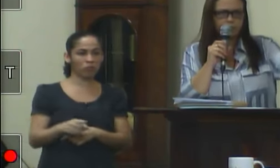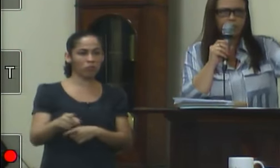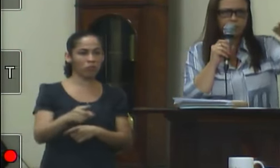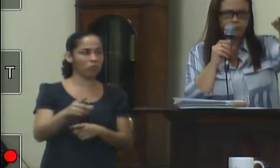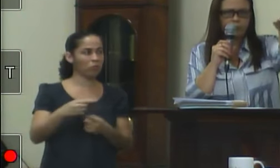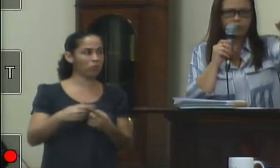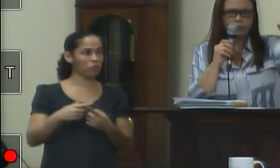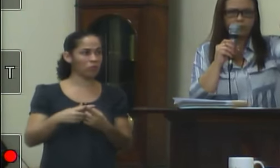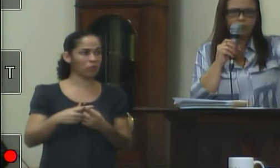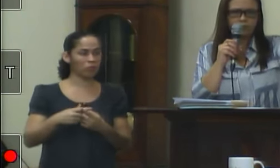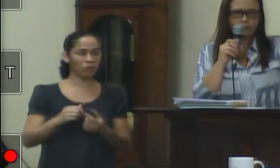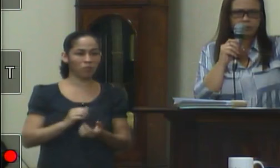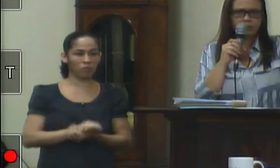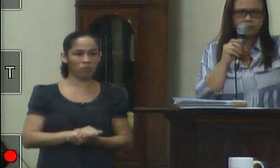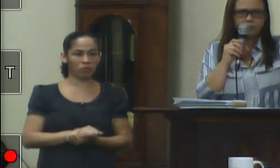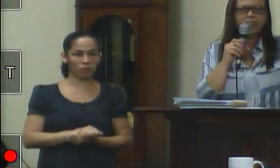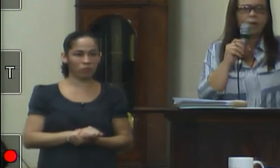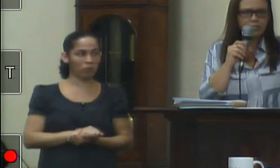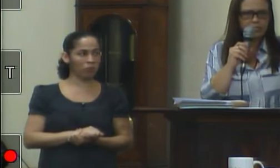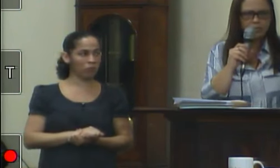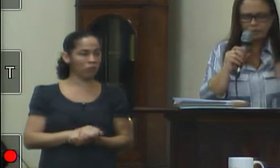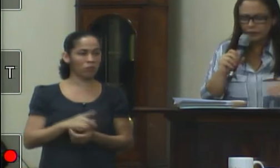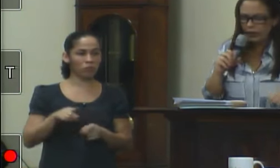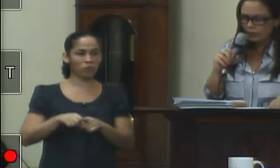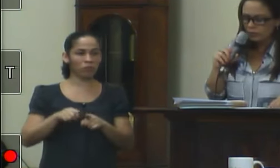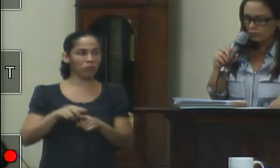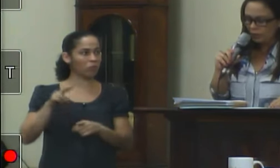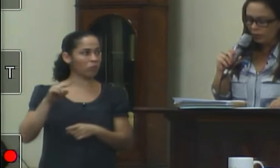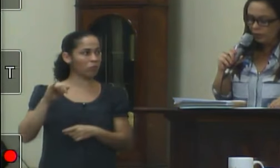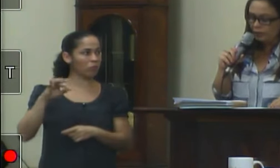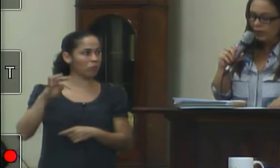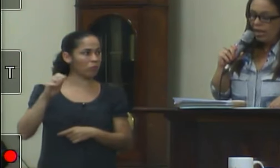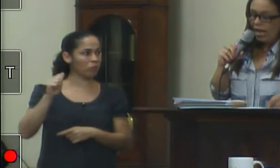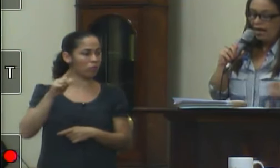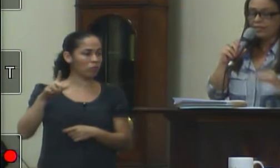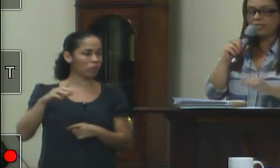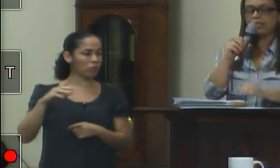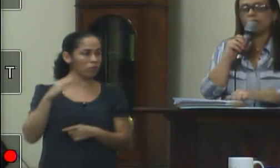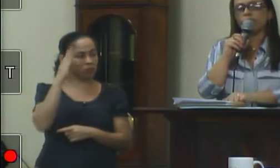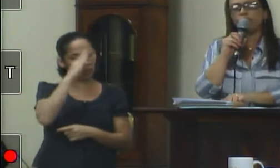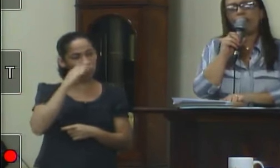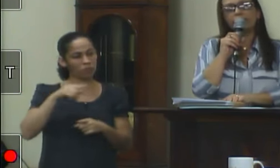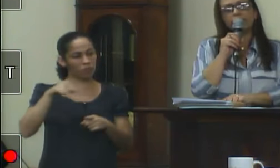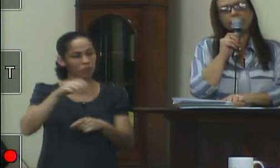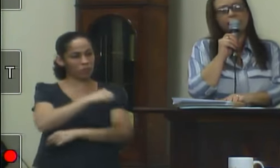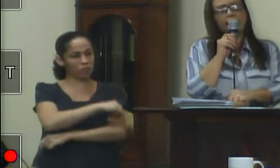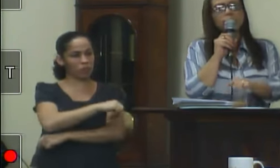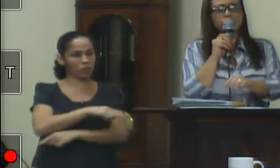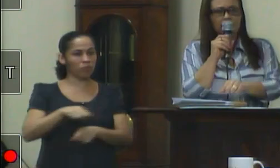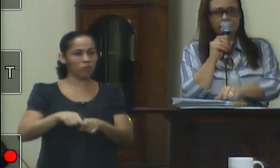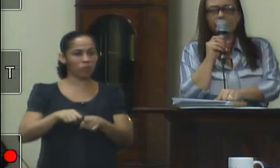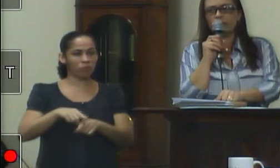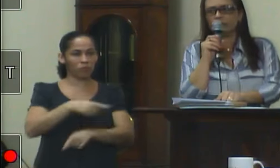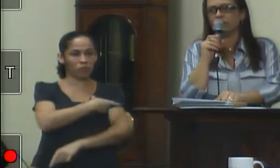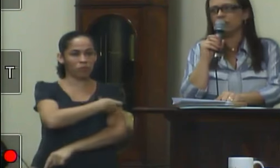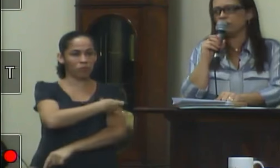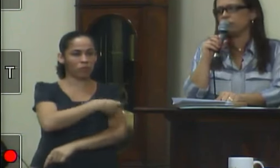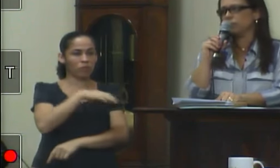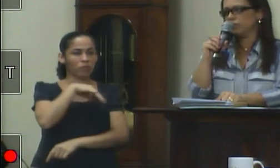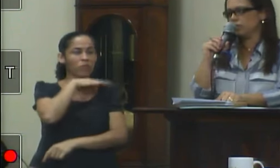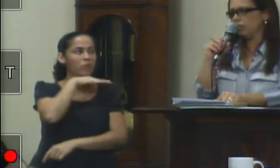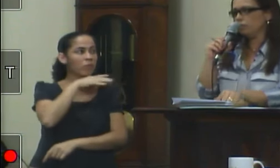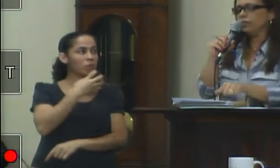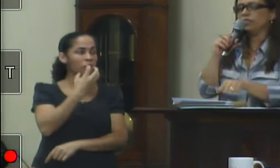mesmo para o Vital Brasil, não é isso, no Rio. A vacinação de animais, cães e gatos já está acontecendo